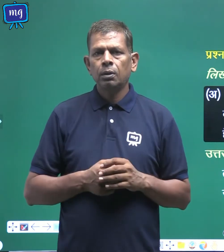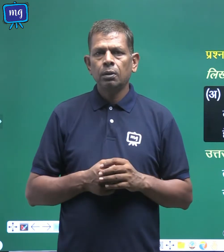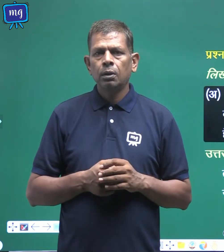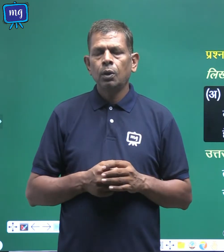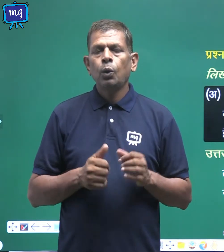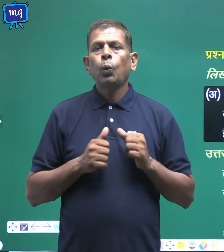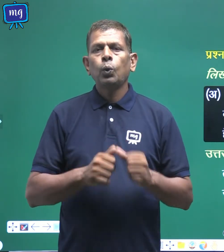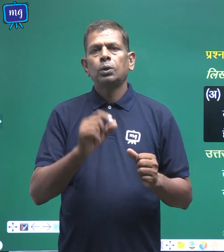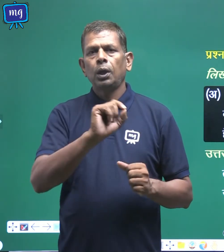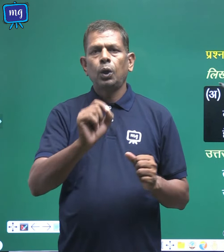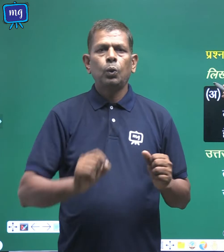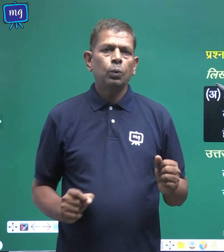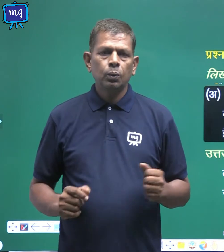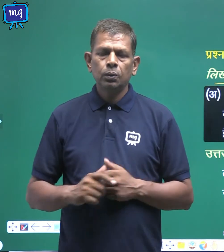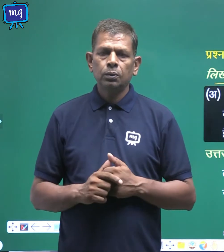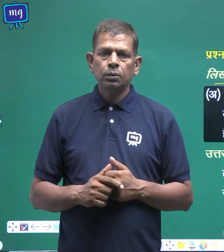उत्तर लिखो।